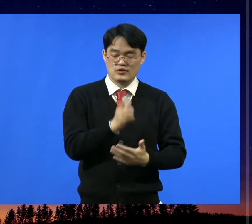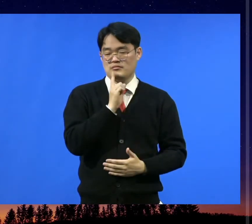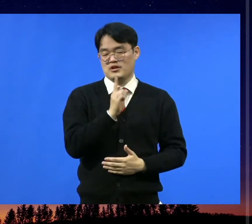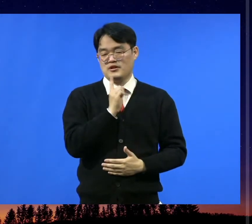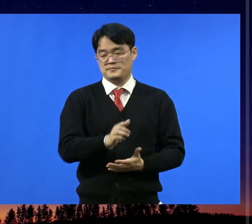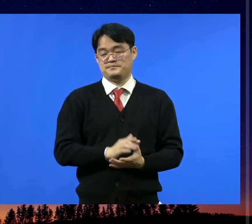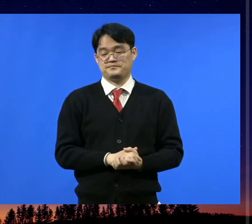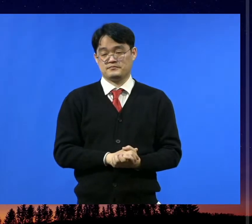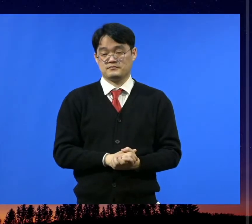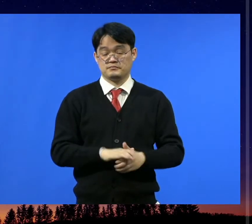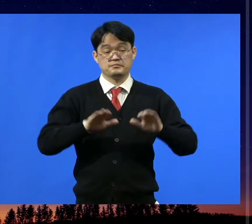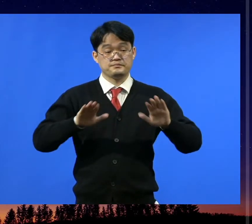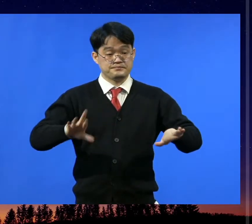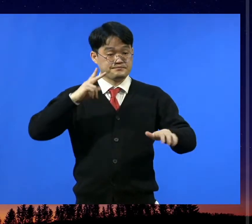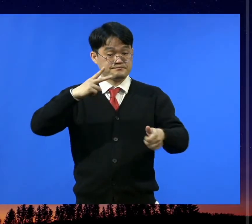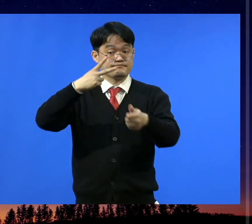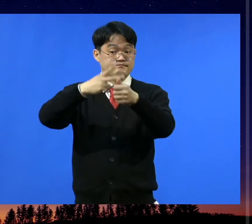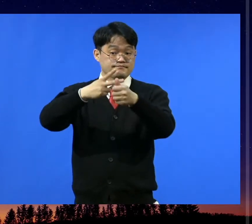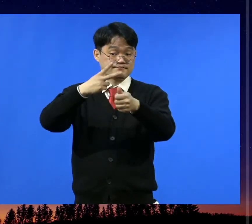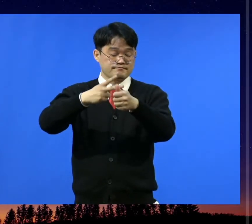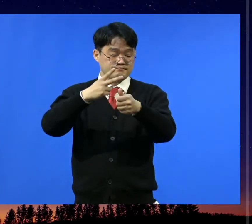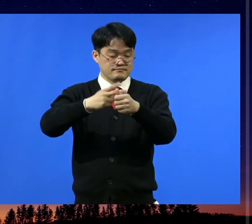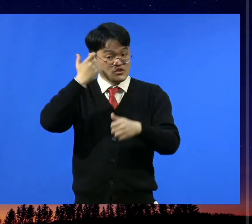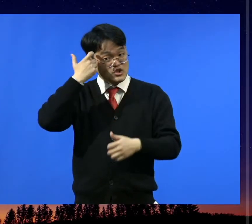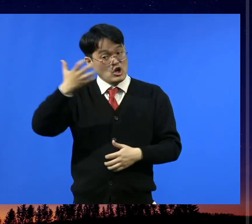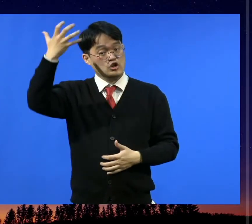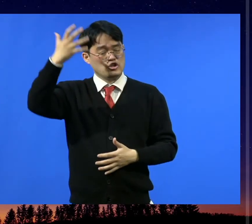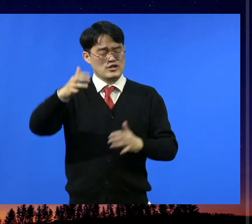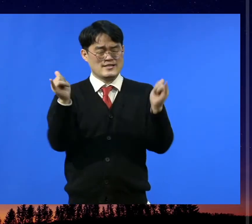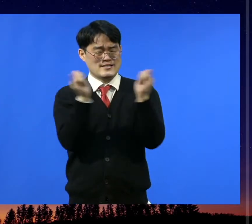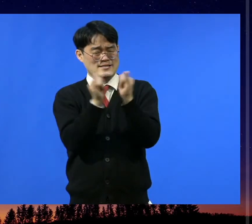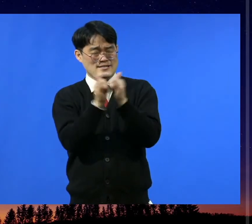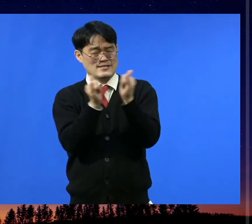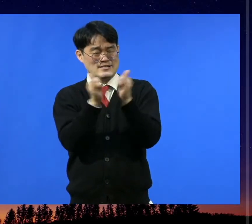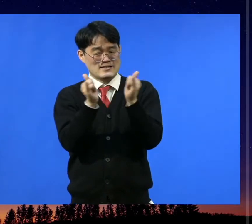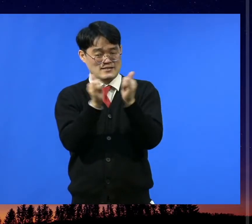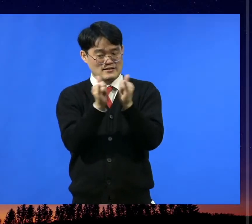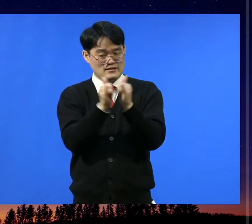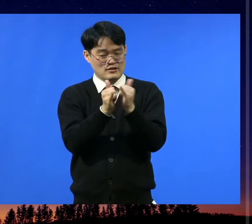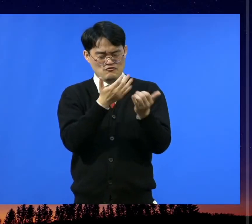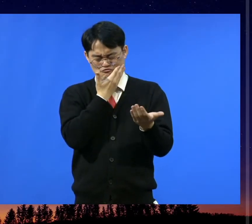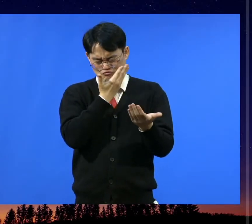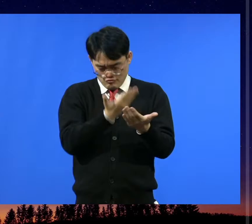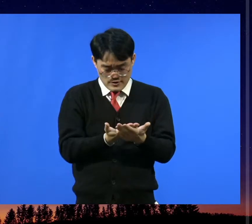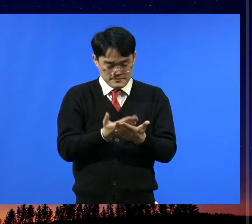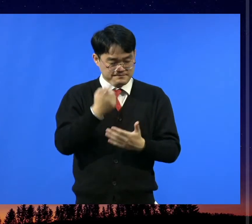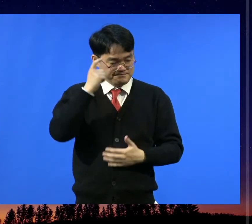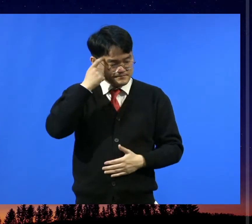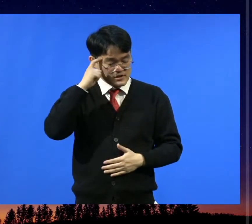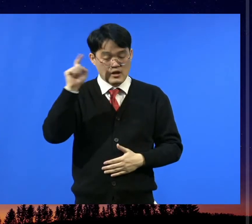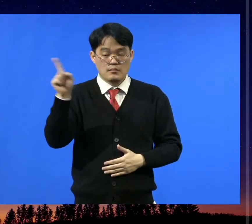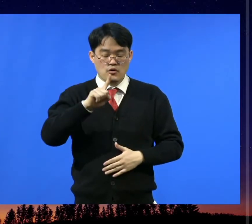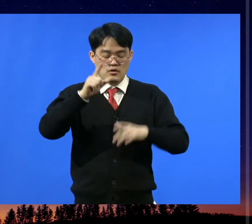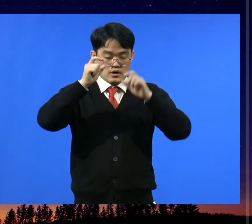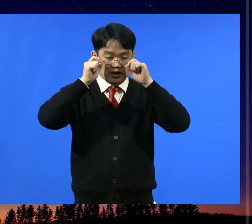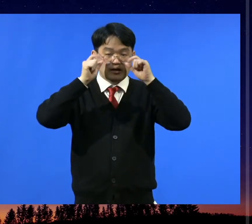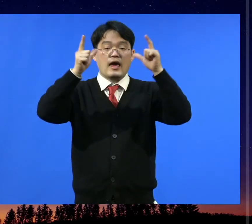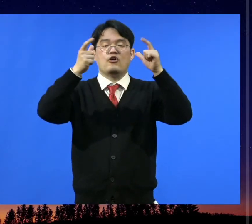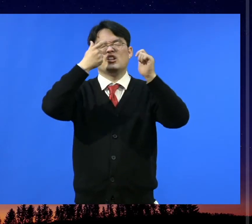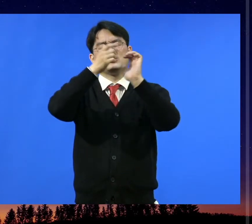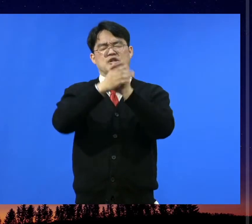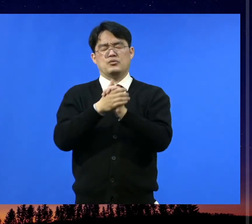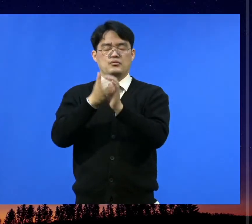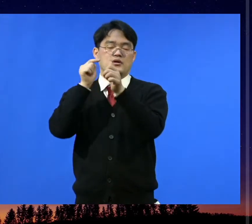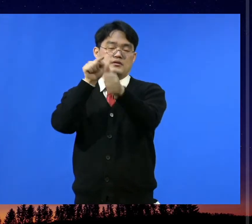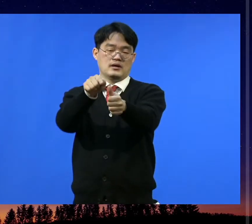자, 그런데 오늘 바울은 오늘 이 영적 전쟁에서 기도에서 가장 중요하게 강조하는 것은 뭐냐면 깨어있는 기도라는 하라는 거죠. 깨어있는